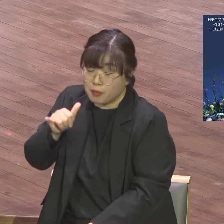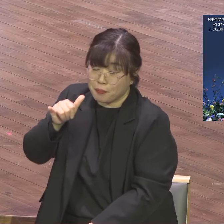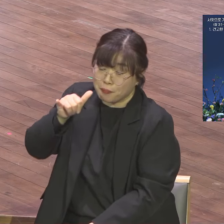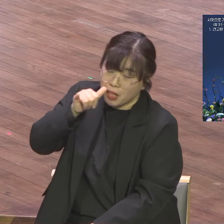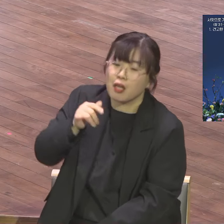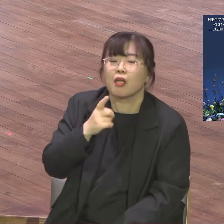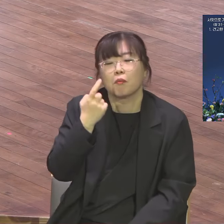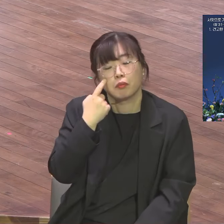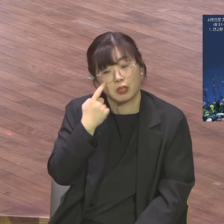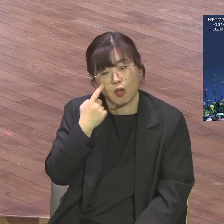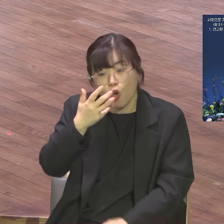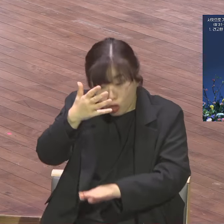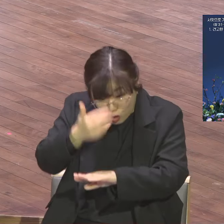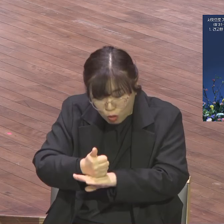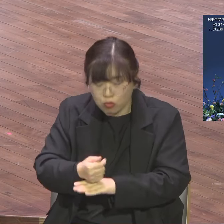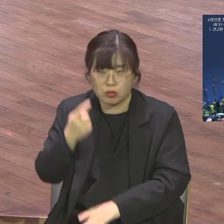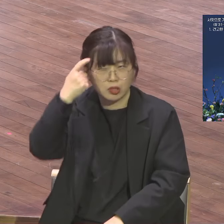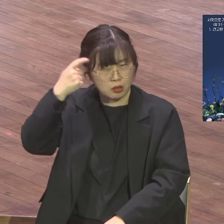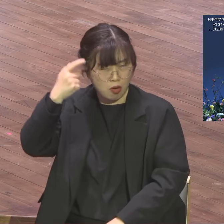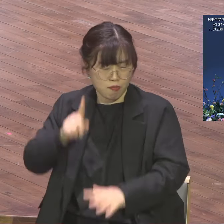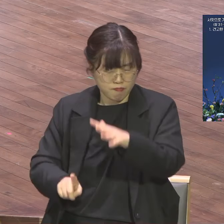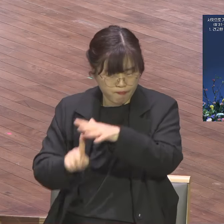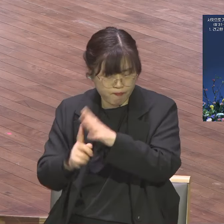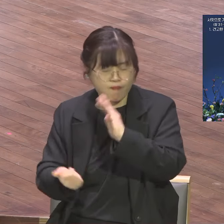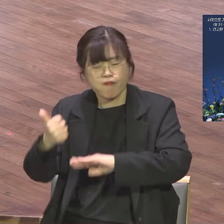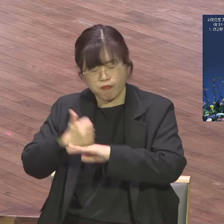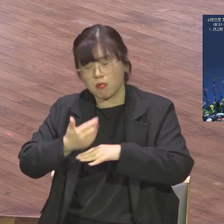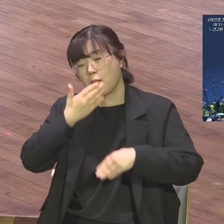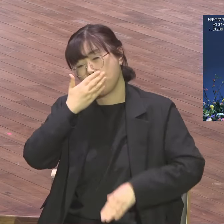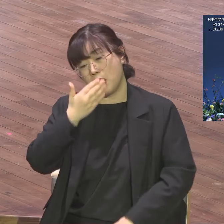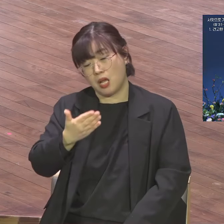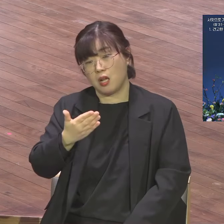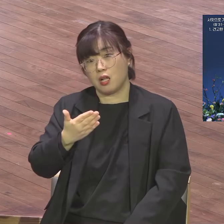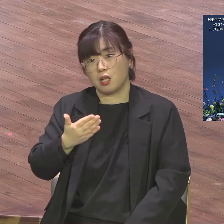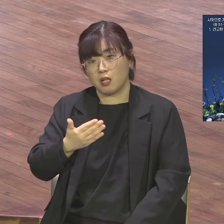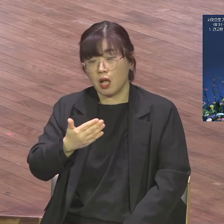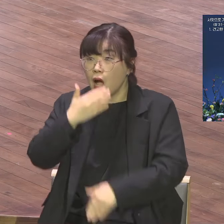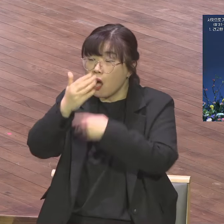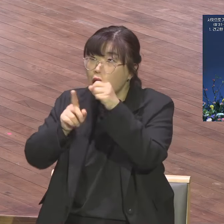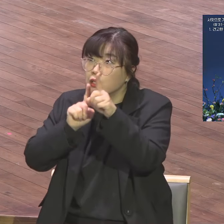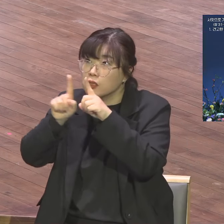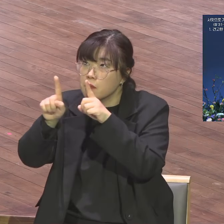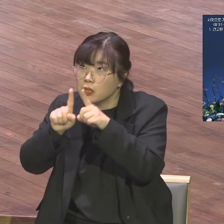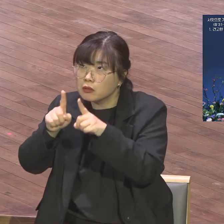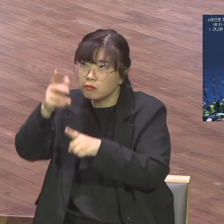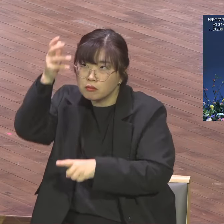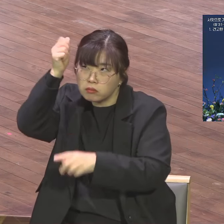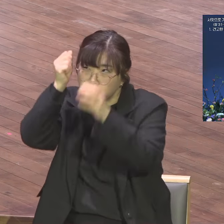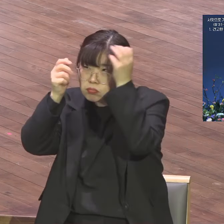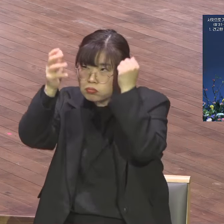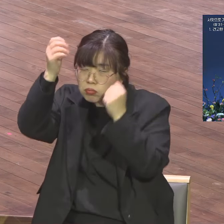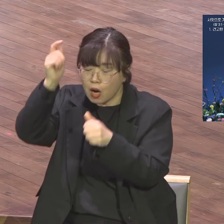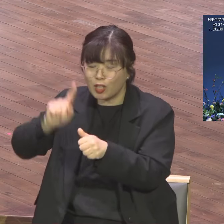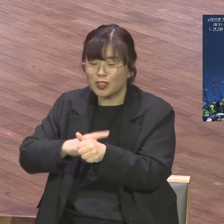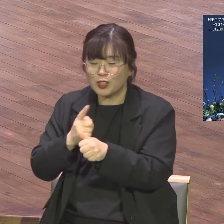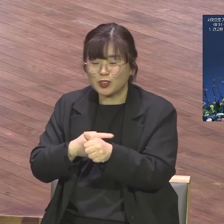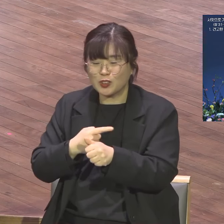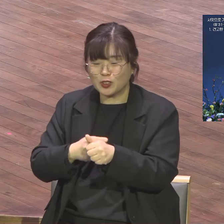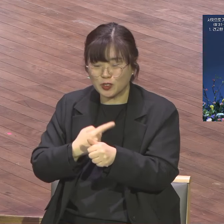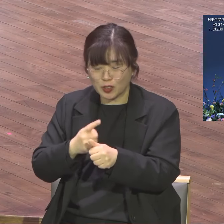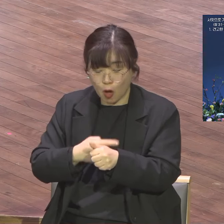각인된 삶을 살 때 주어지는 것이 뭐 장수와 평안이다 그랬어요. 장수하고 평안. 이건 끝난 거